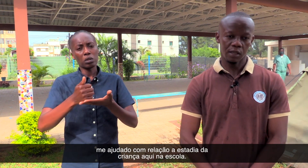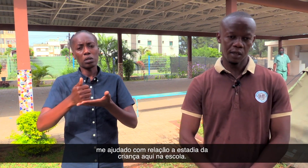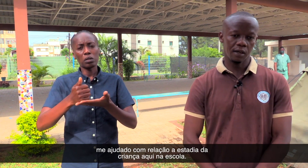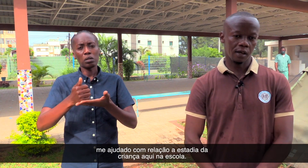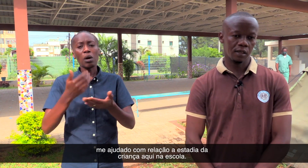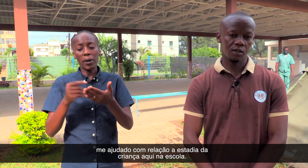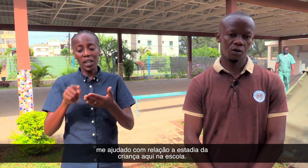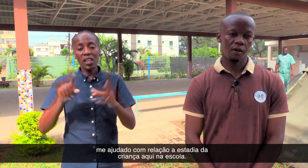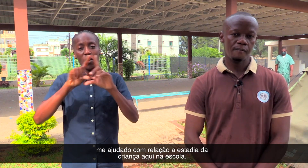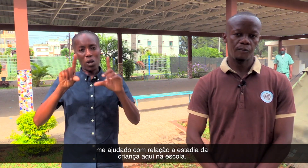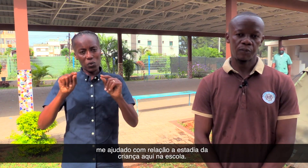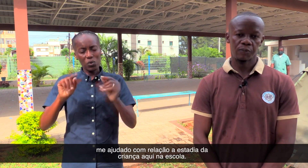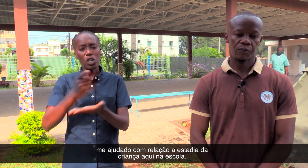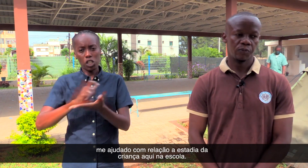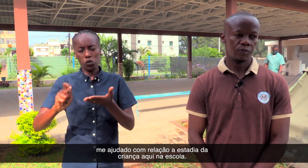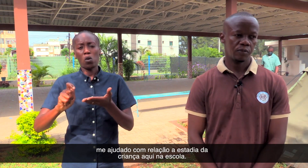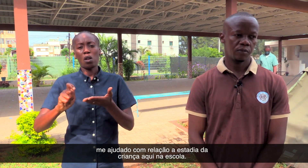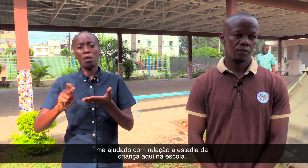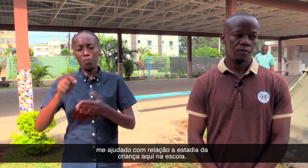à estadia da criança aqui na escola.